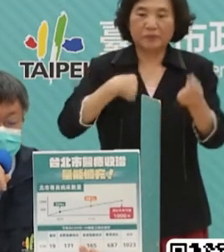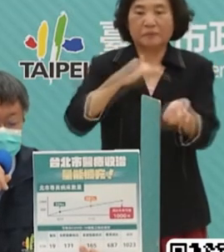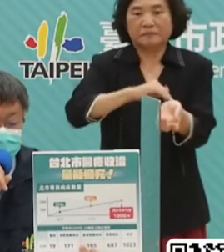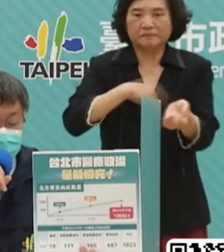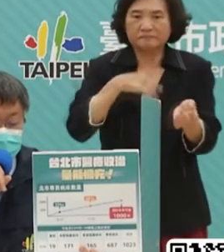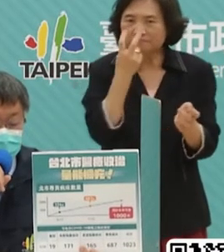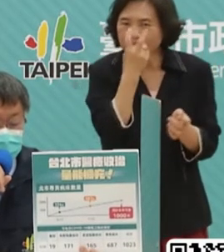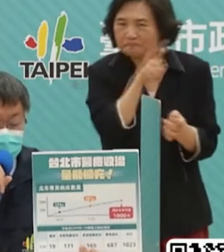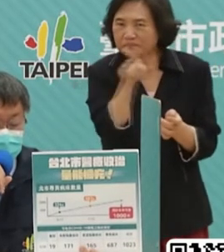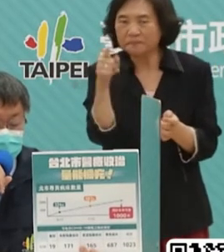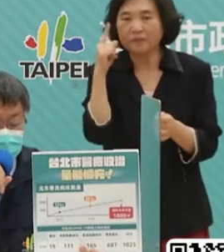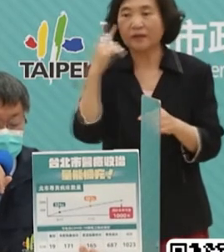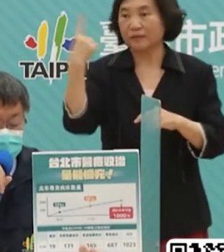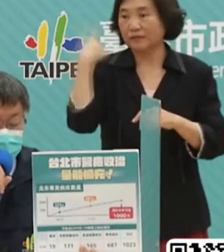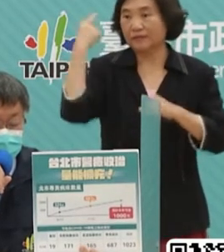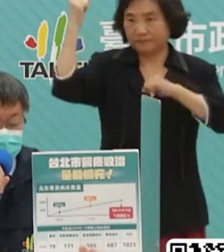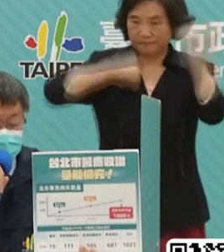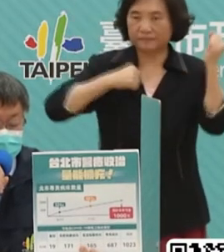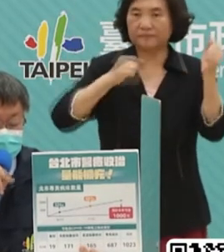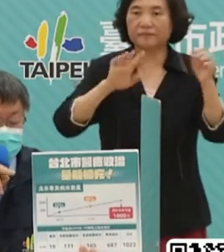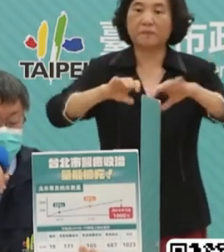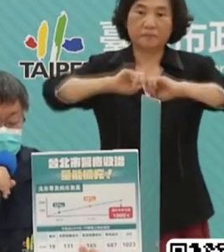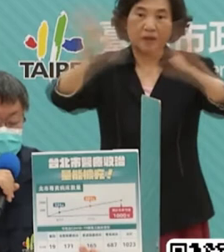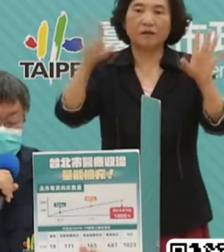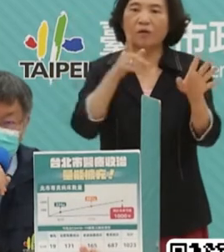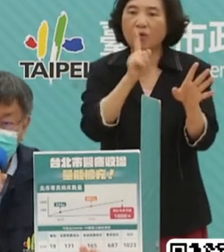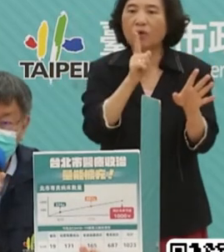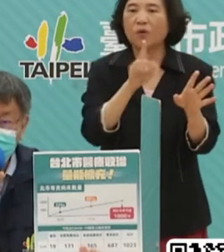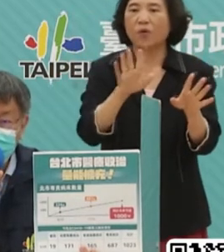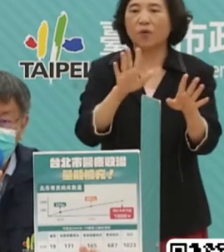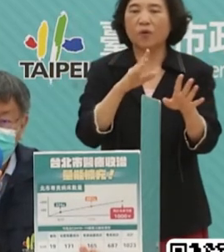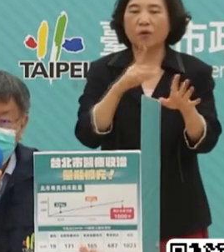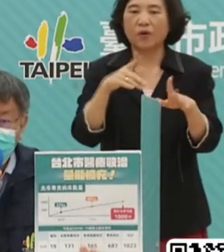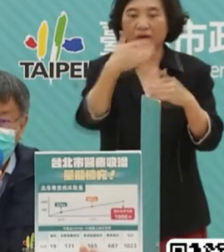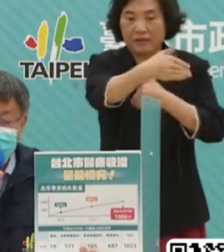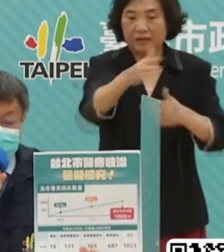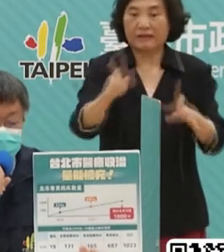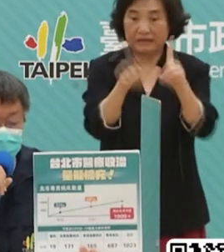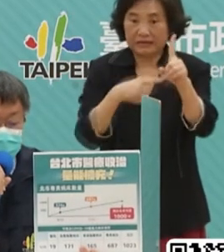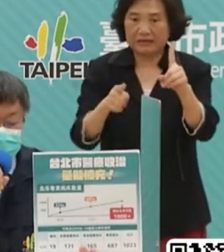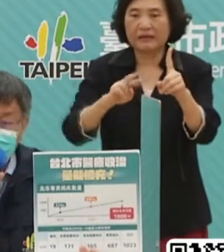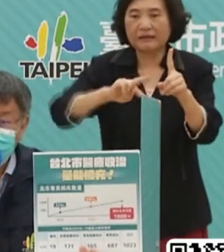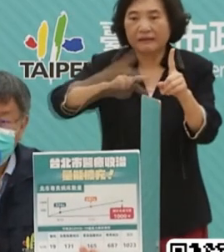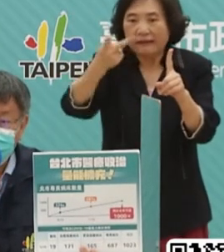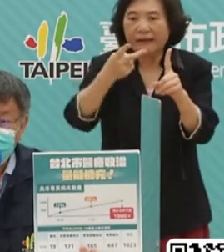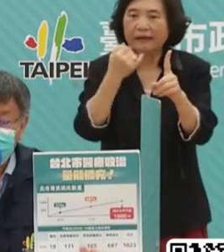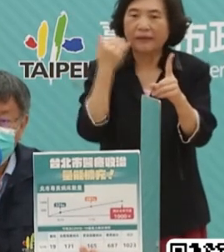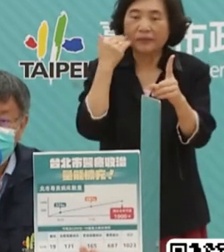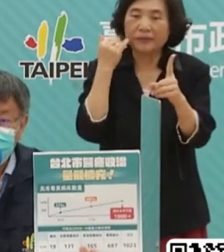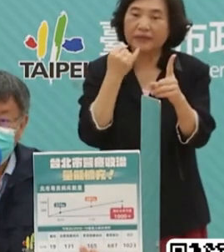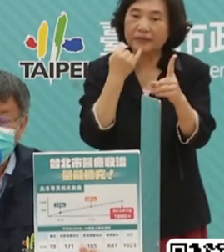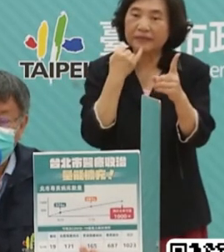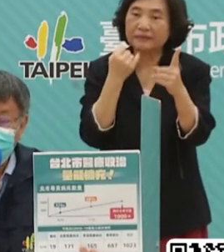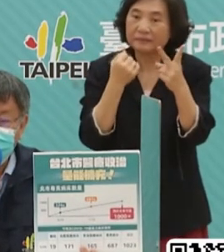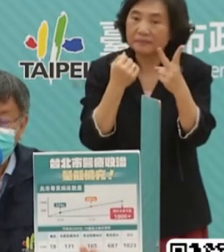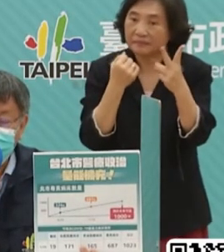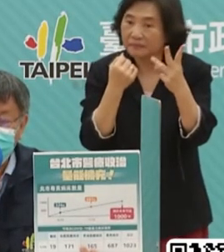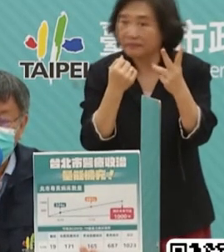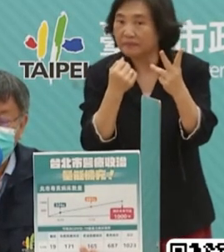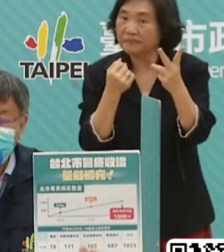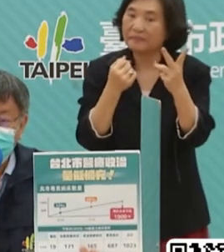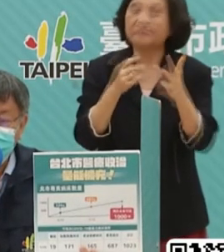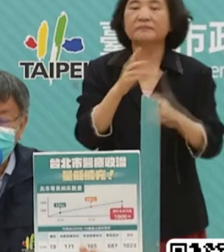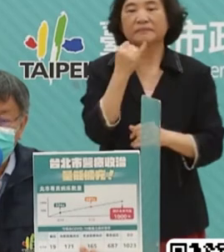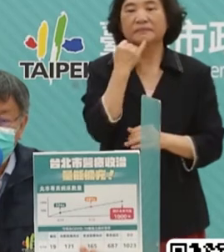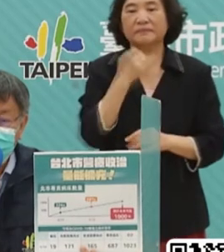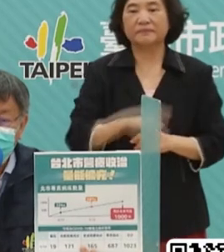观察的，所以在昨天早上他就明确发布命令说，如果是这种专责病房临时被征用过来做专责